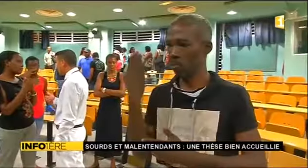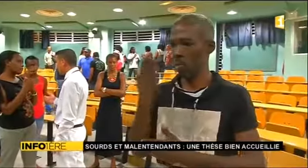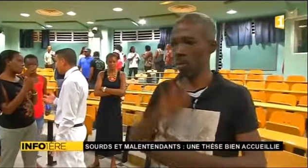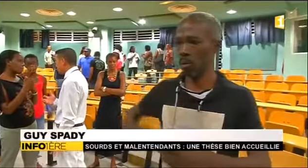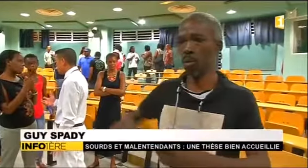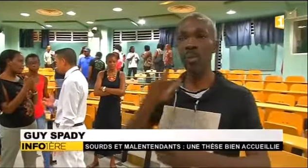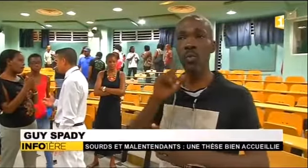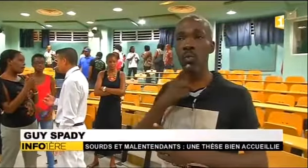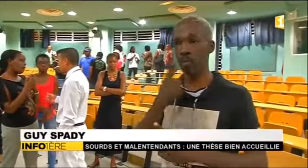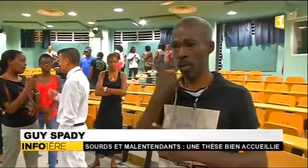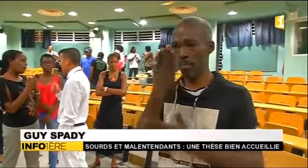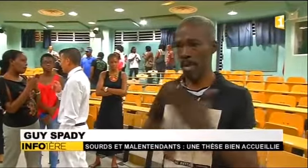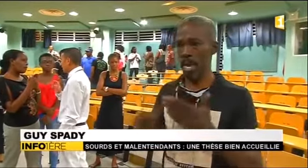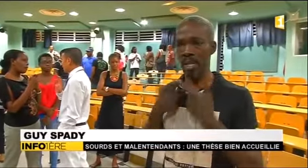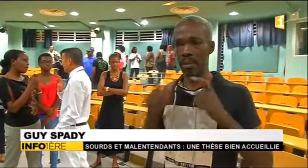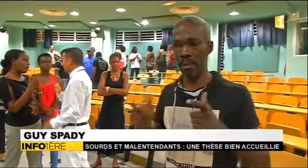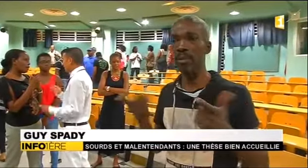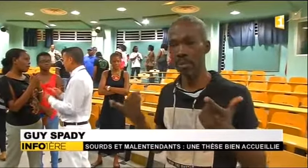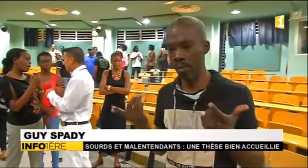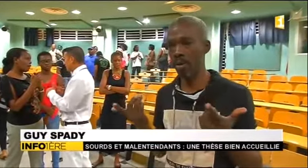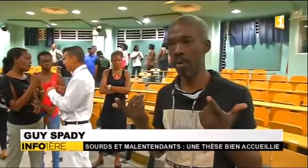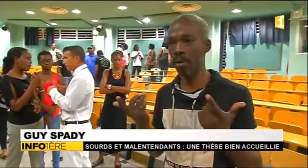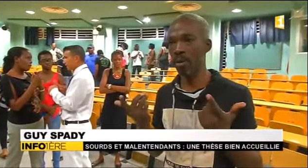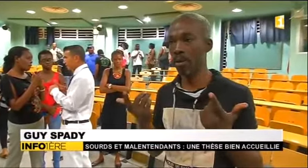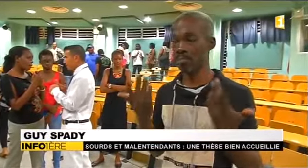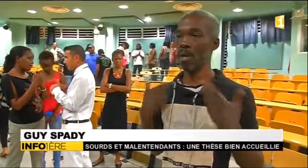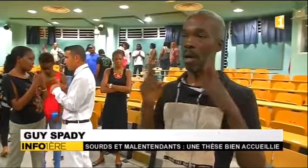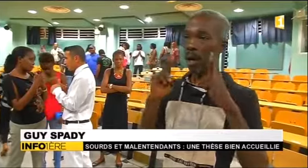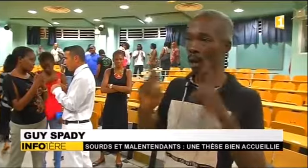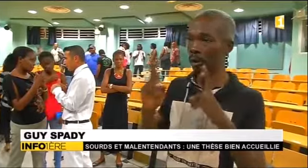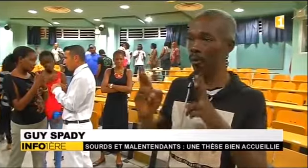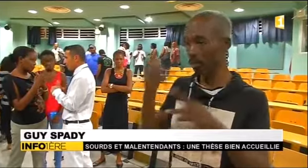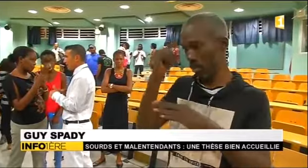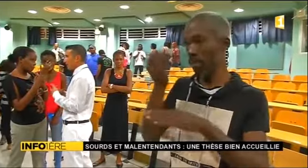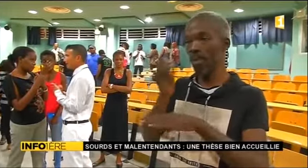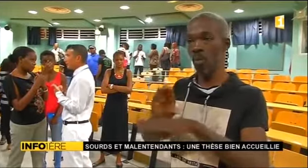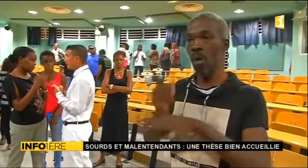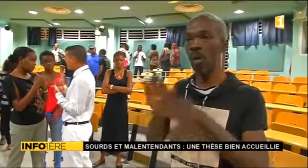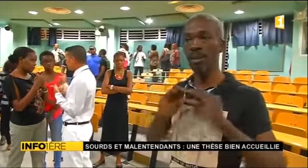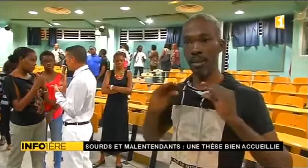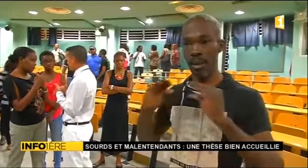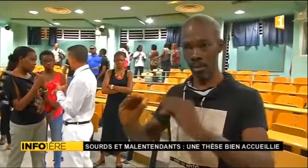émue. La communauté sourde a besoin d'accessibilité aux soins. Et voilà, grâce à cette thèse,